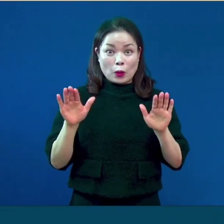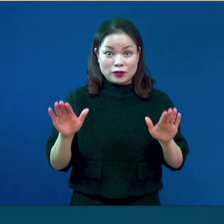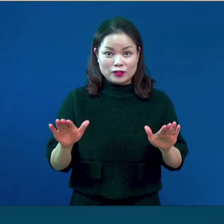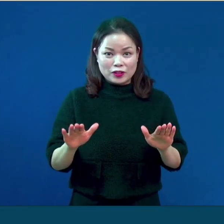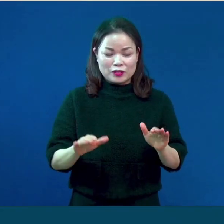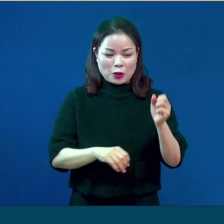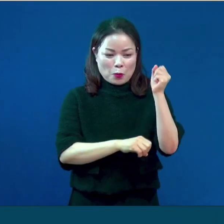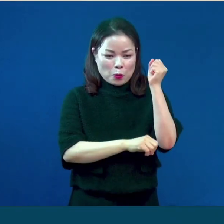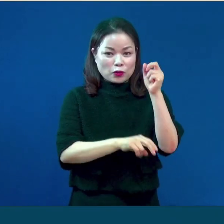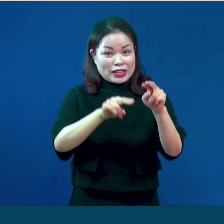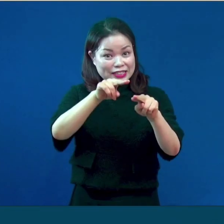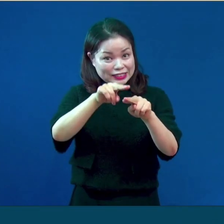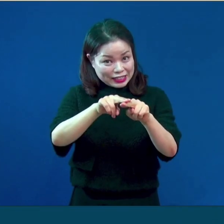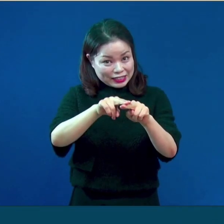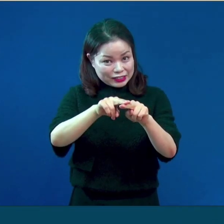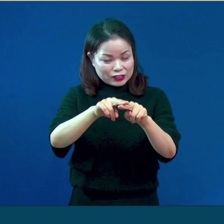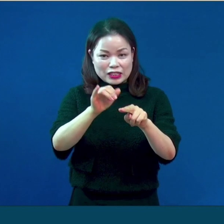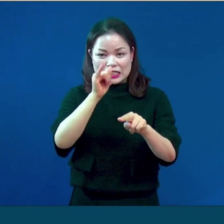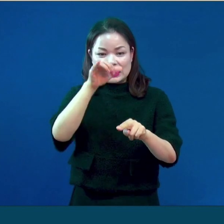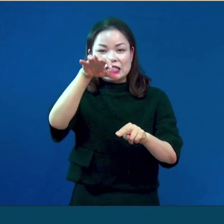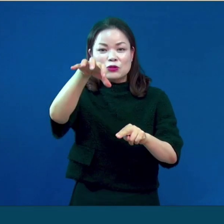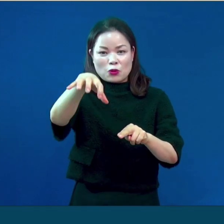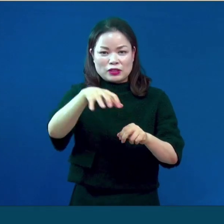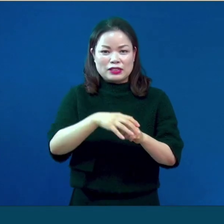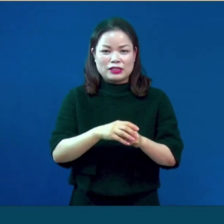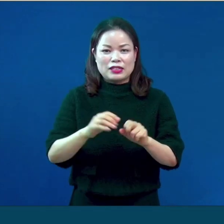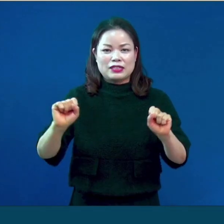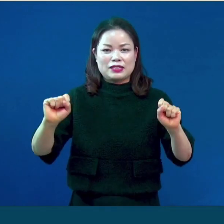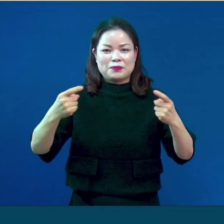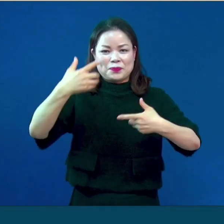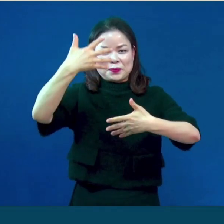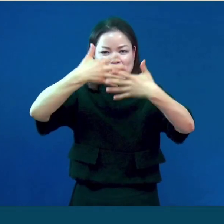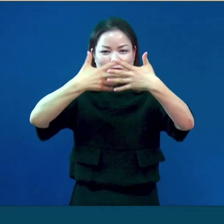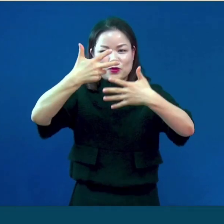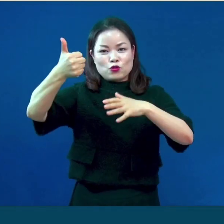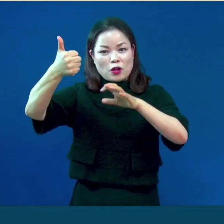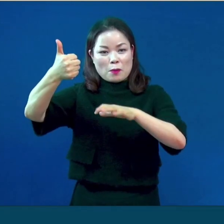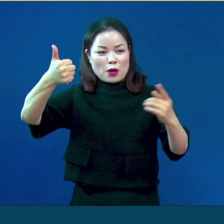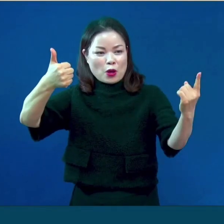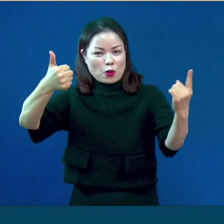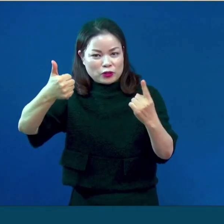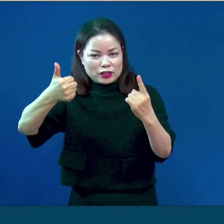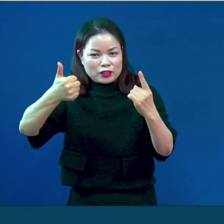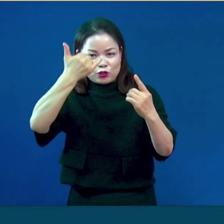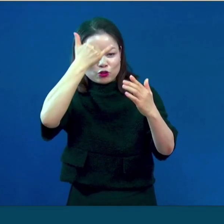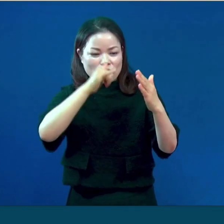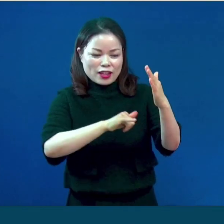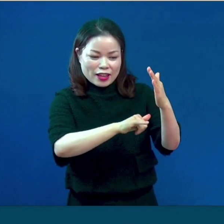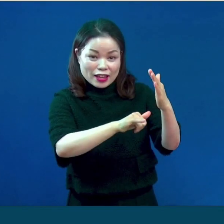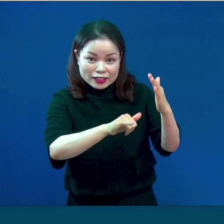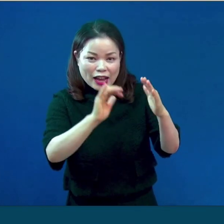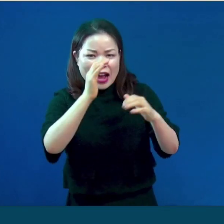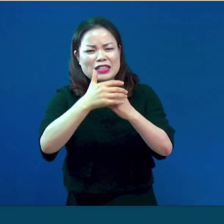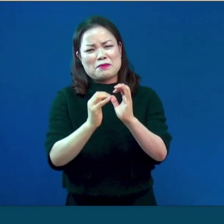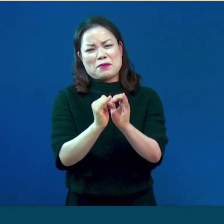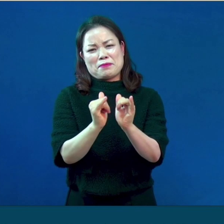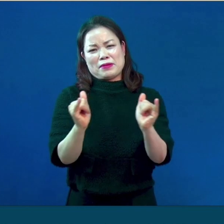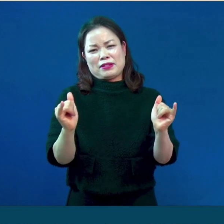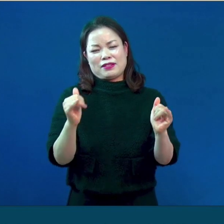오늘도 본당 자리에서 또 있는 처소에서 실시간으로 주 앞에 나온 충현의 가족들, 하나님의